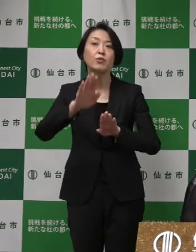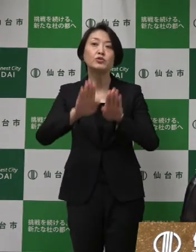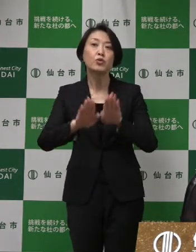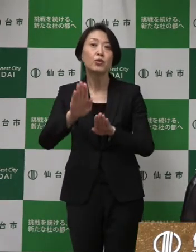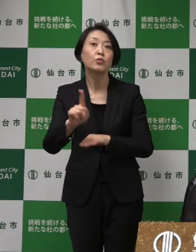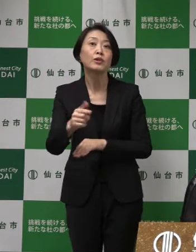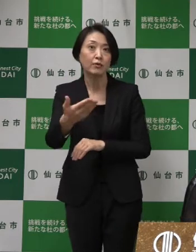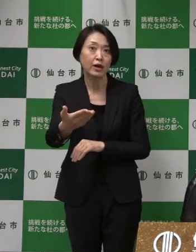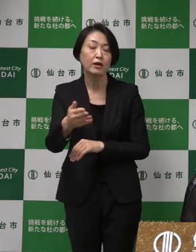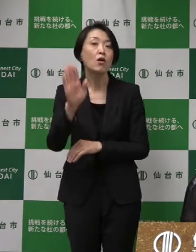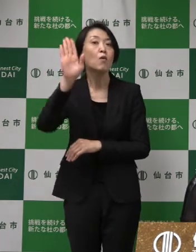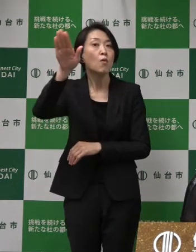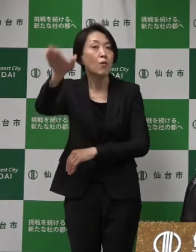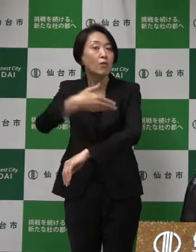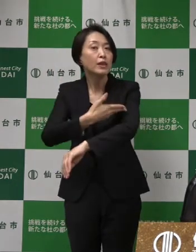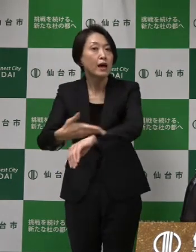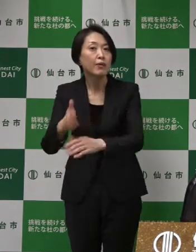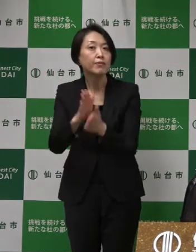流れをもう一度確認させてもらってもいいですか。